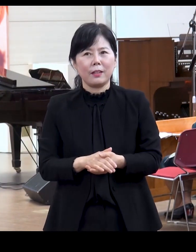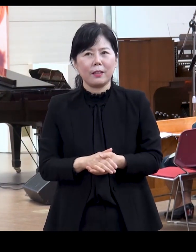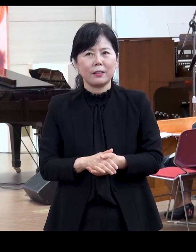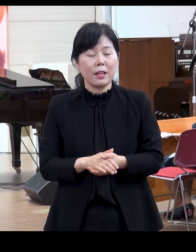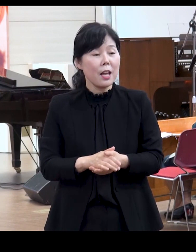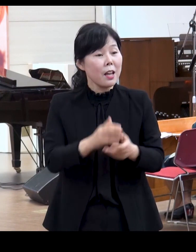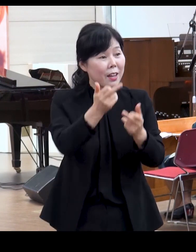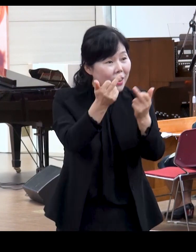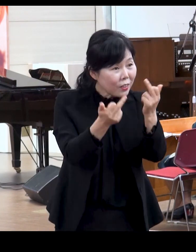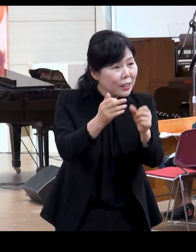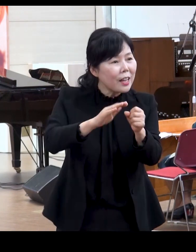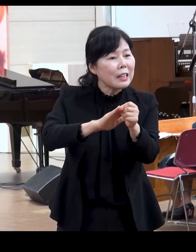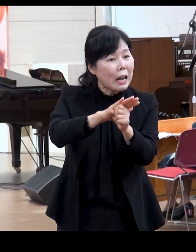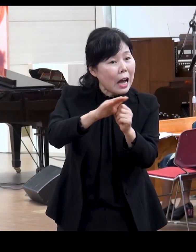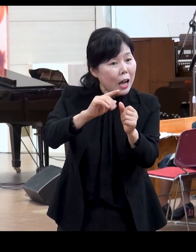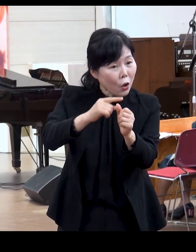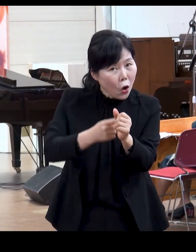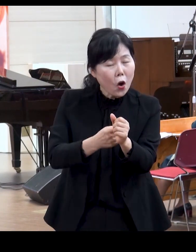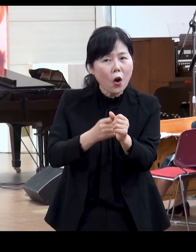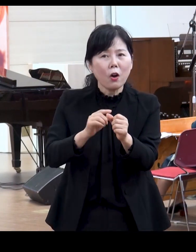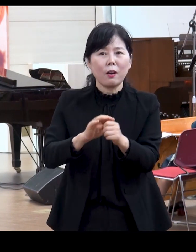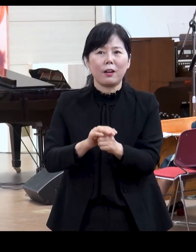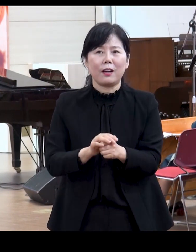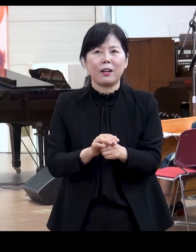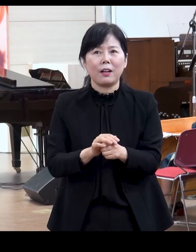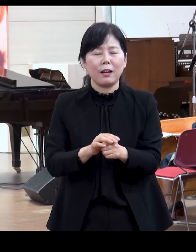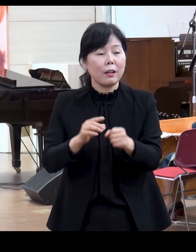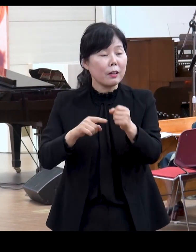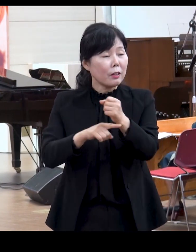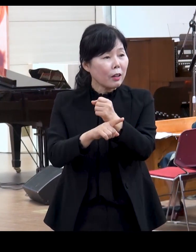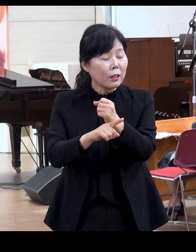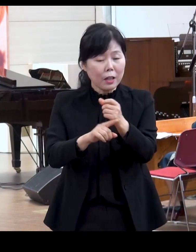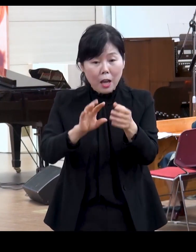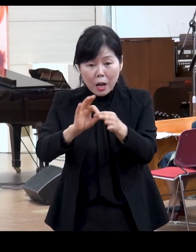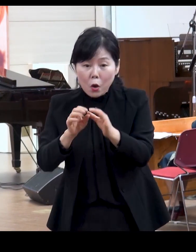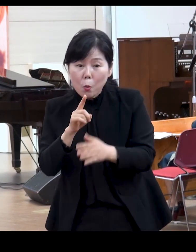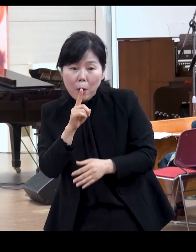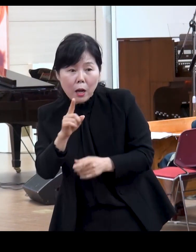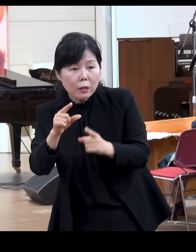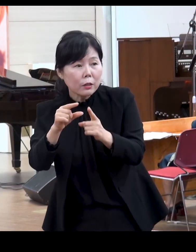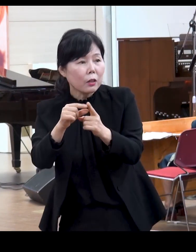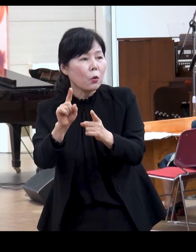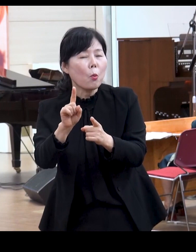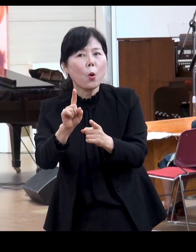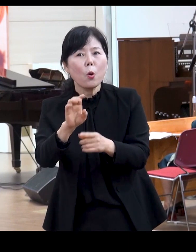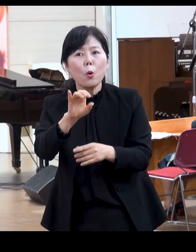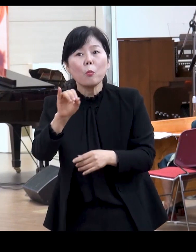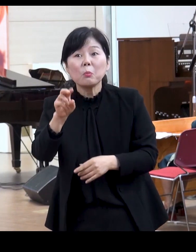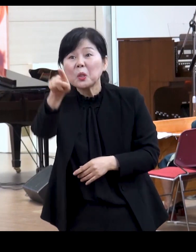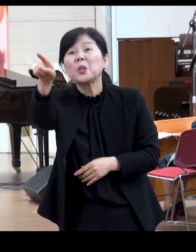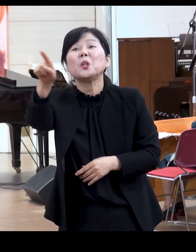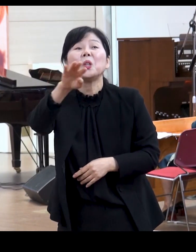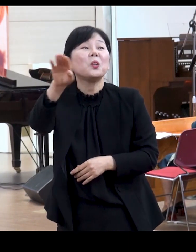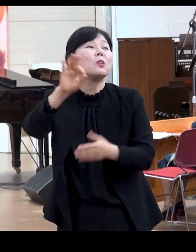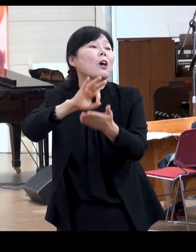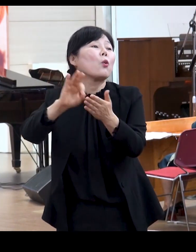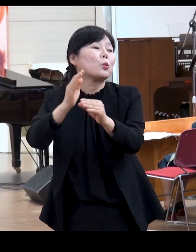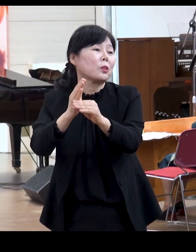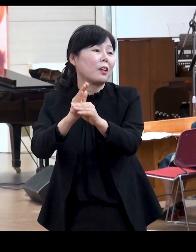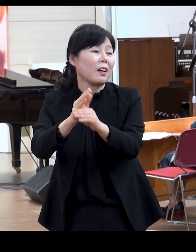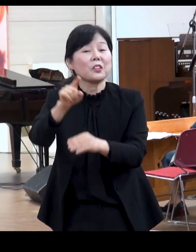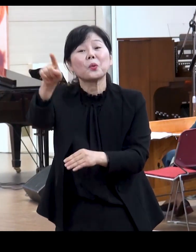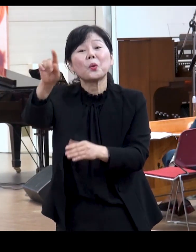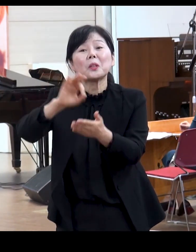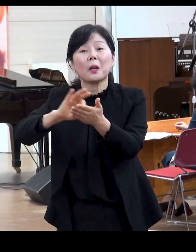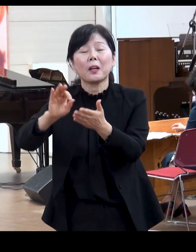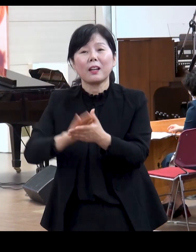나오는 형제를 사랑하여, 이것은 어떤 단어가 쓰였느냐? 바로 헬라어로 필라델피아라는 말이 쓰였습니다.